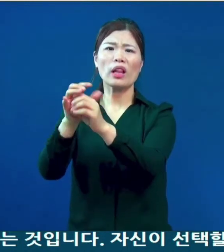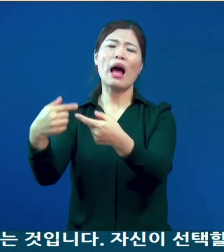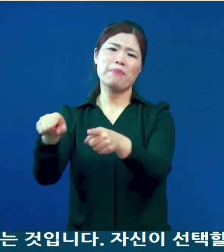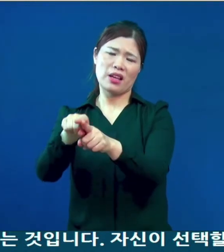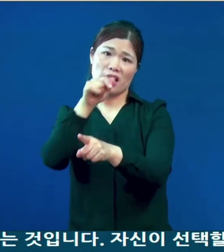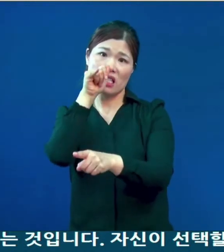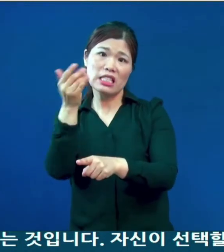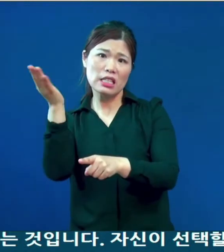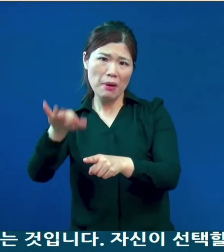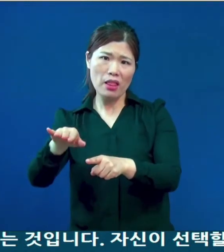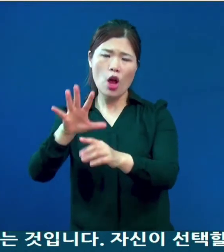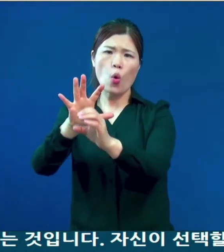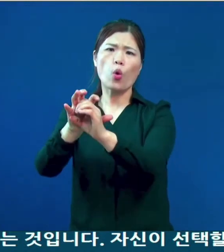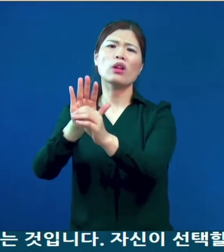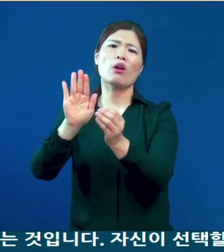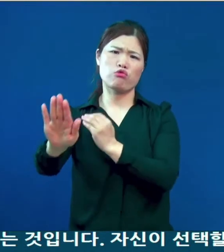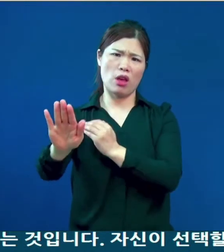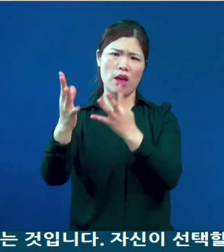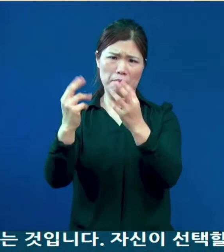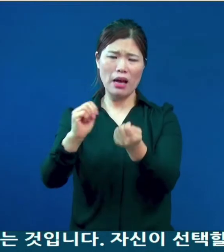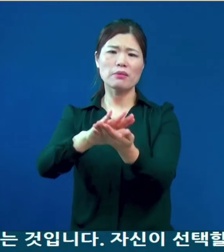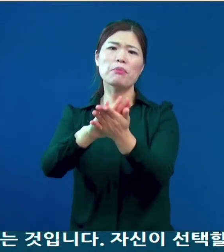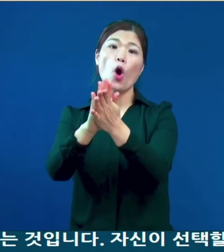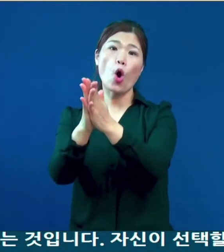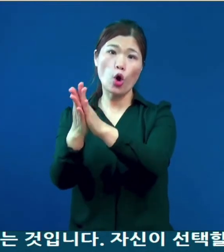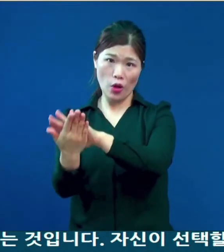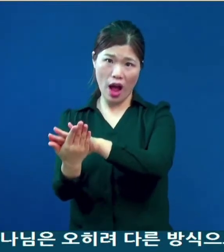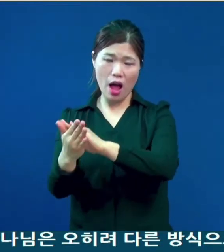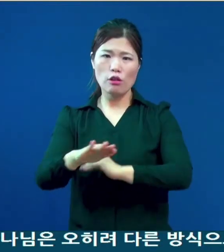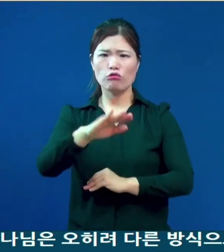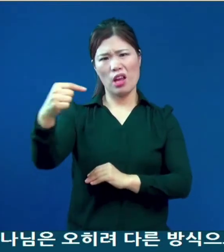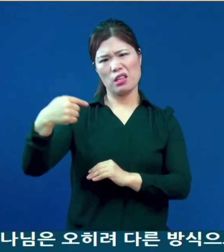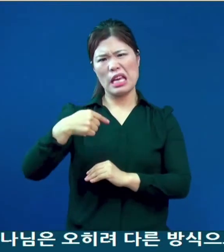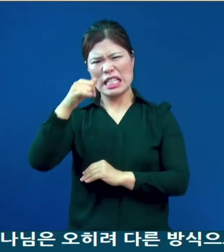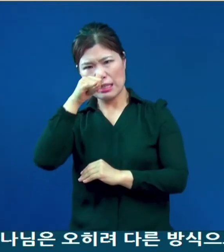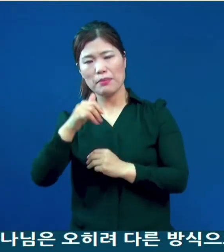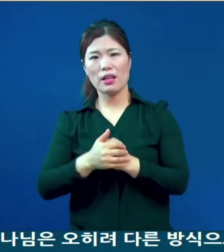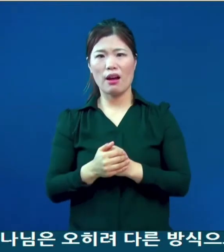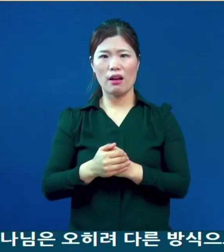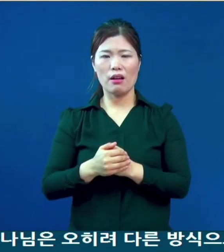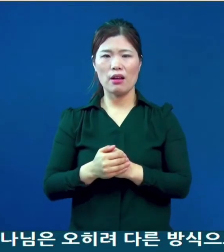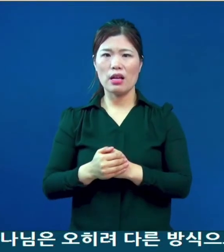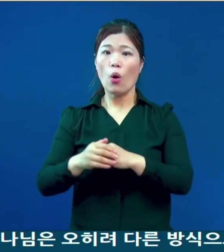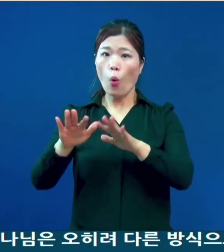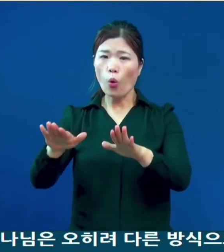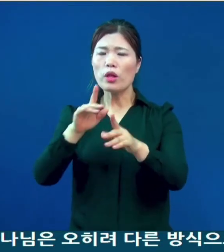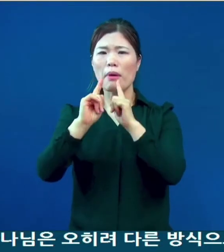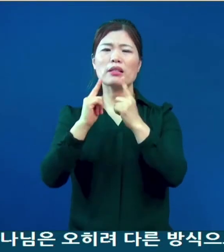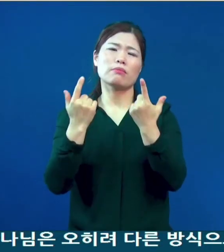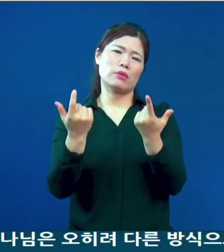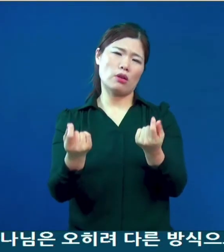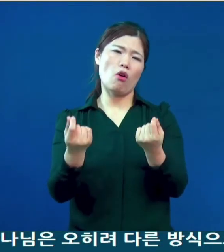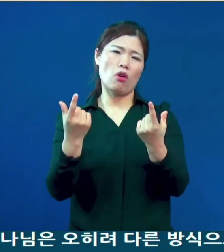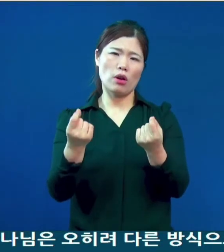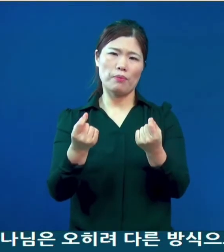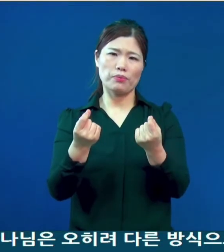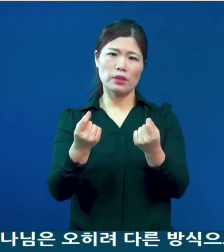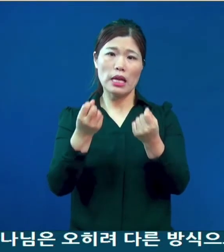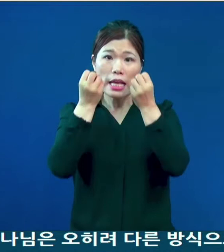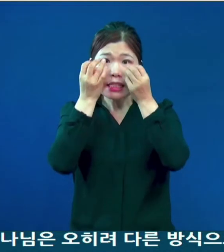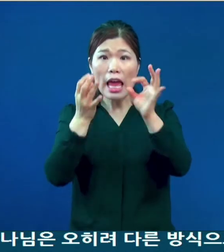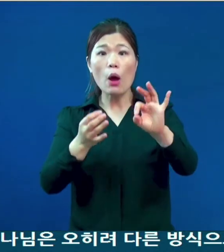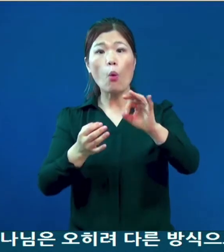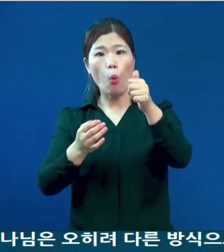이후에 정말 많은 변화가 우리에게 찾아올 것 같아요. 마치 오늘 말씀에서처럼 새 왕이